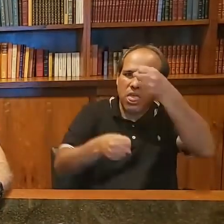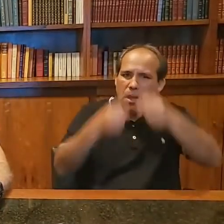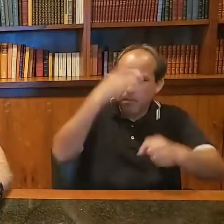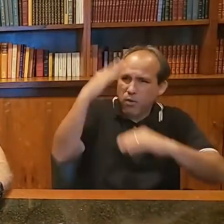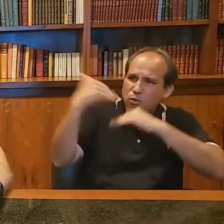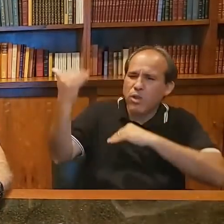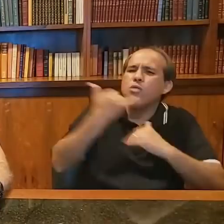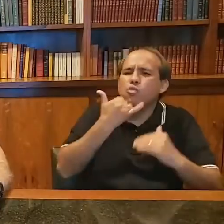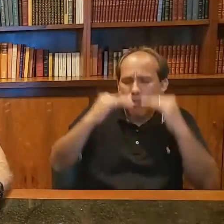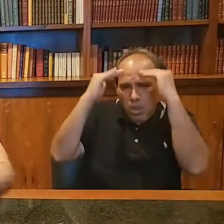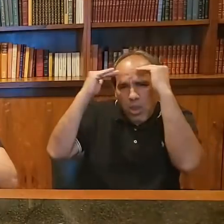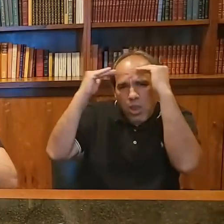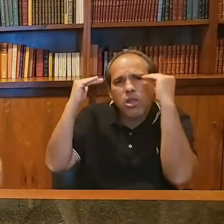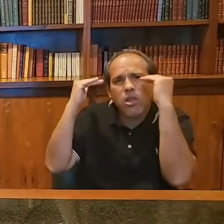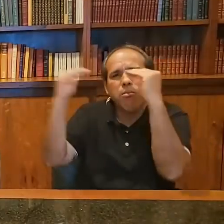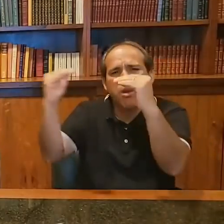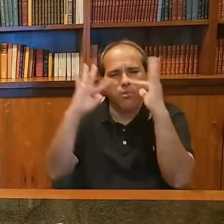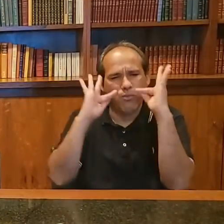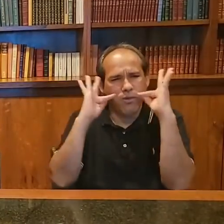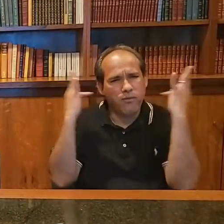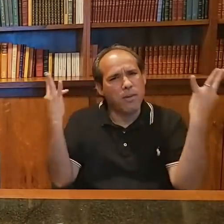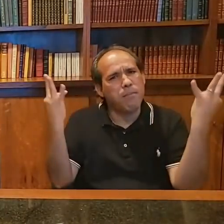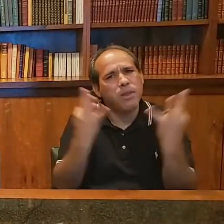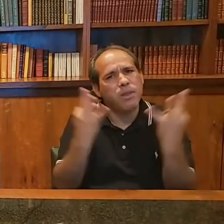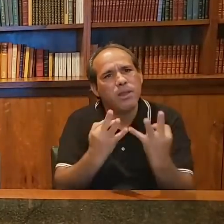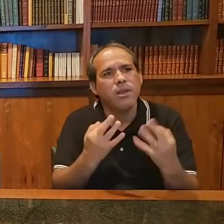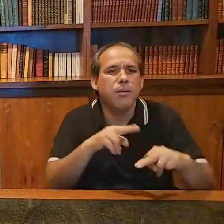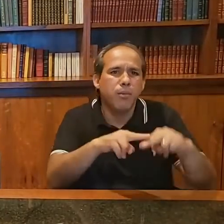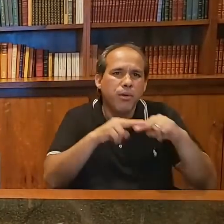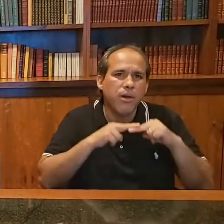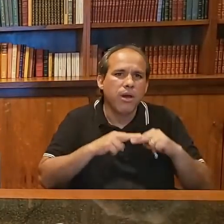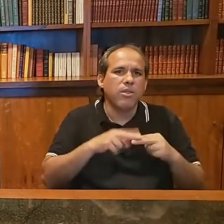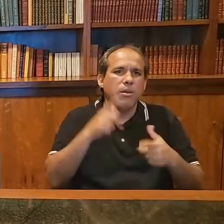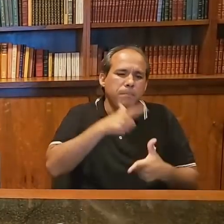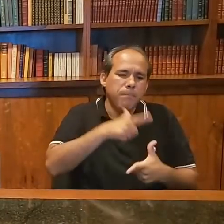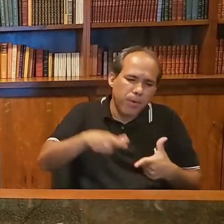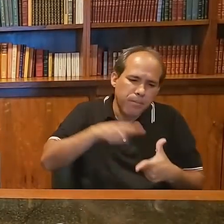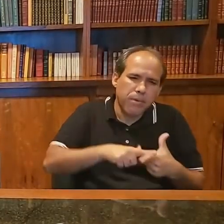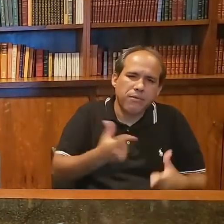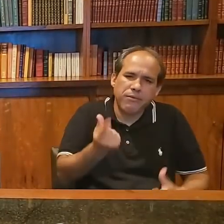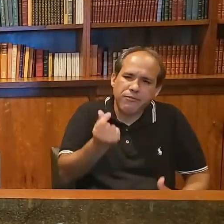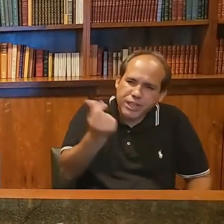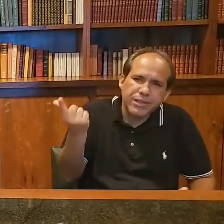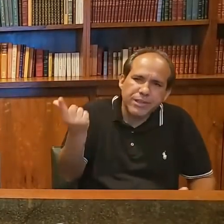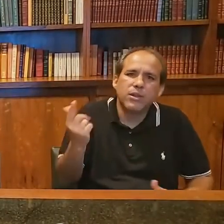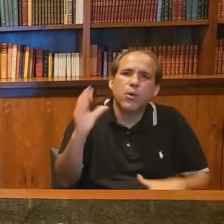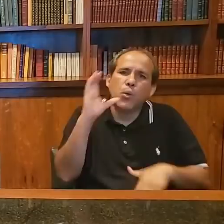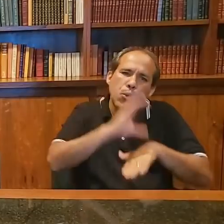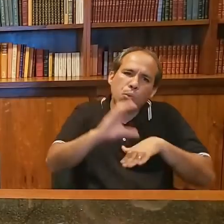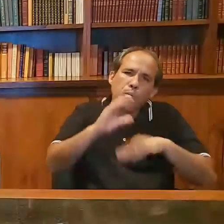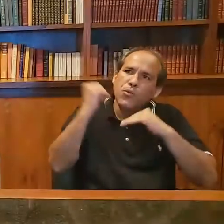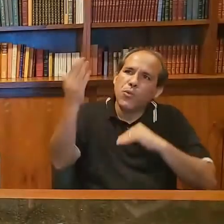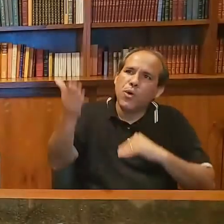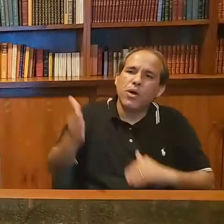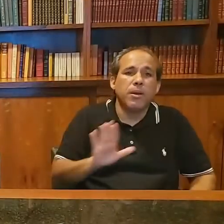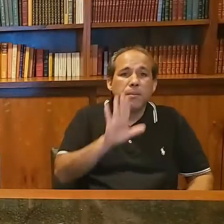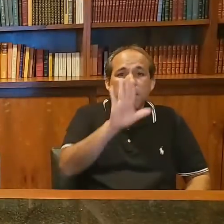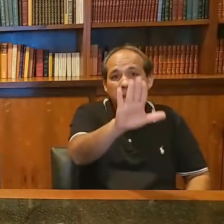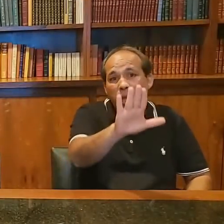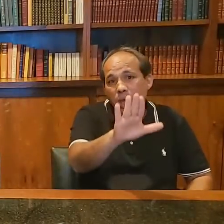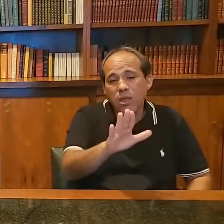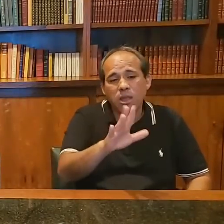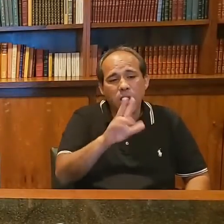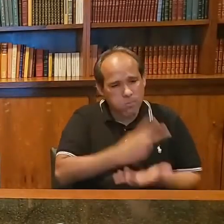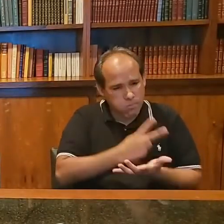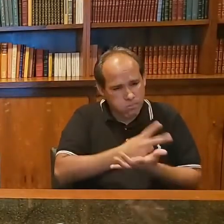o respeito que tenho, as famílias, às vezes é por questões financeiras, que fazem cursos, mas nós vamos continuar.